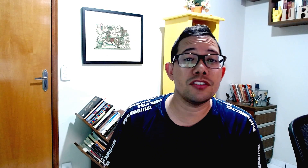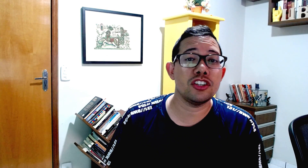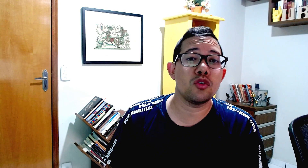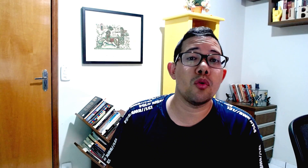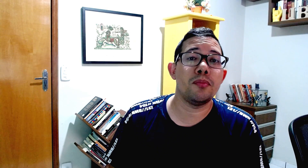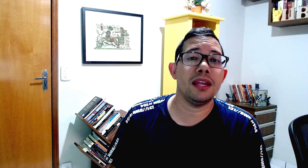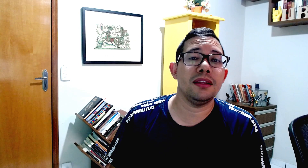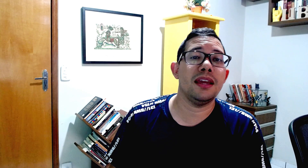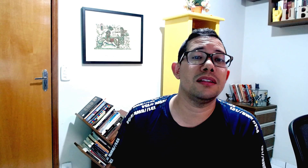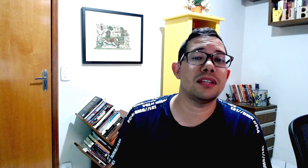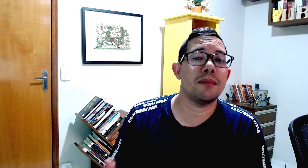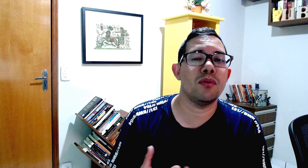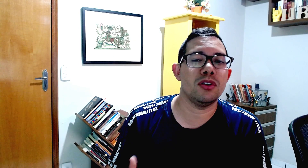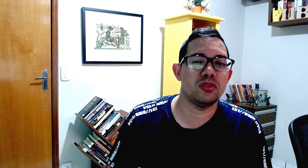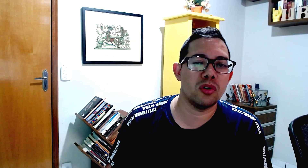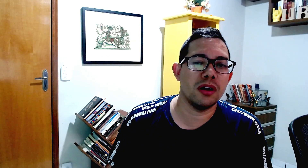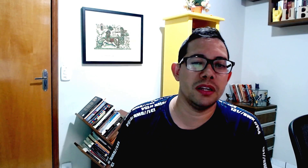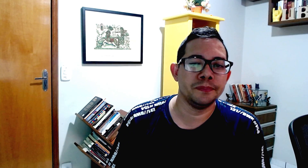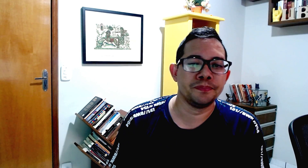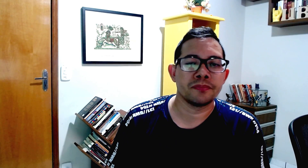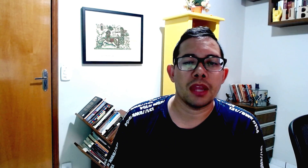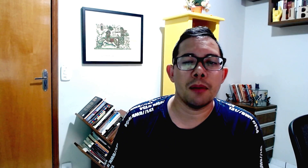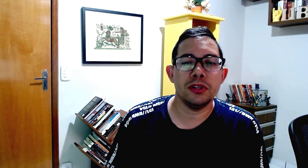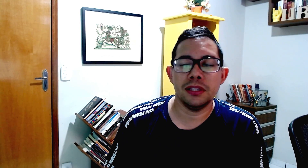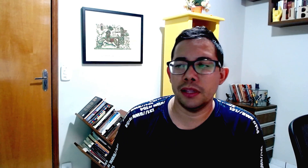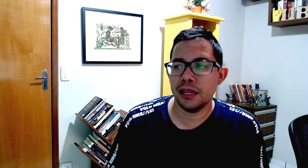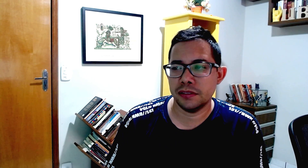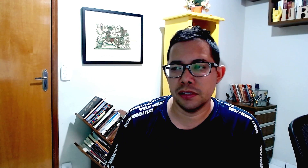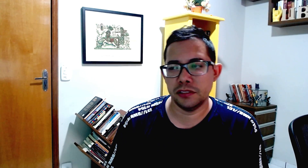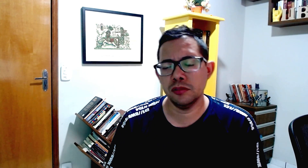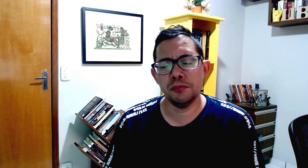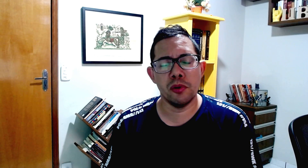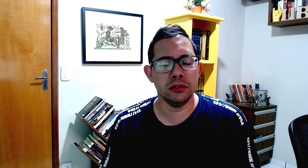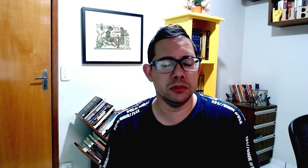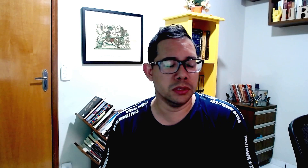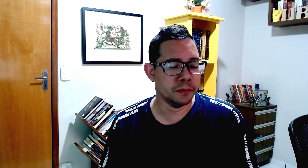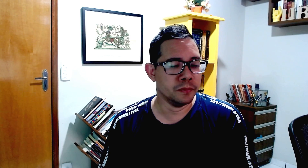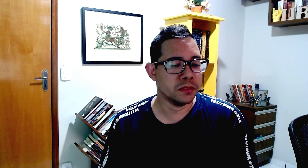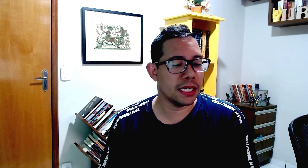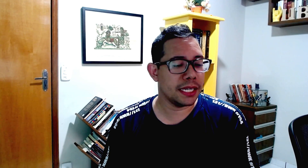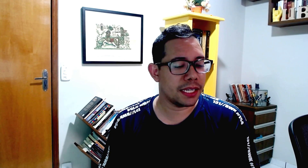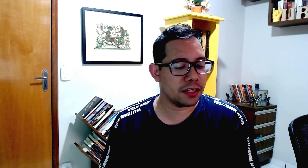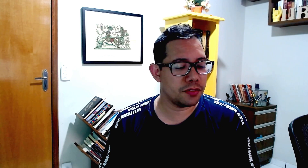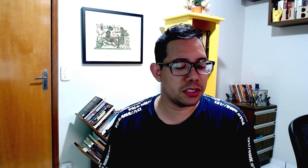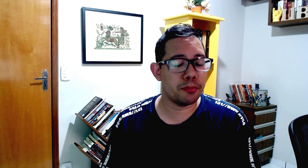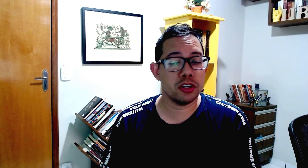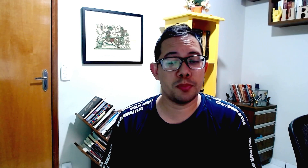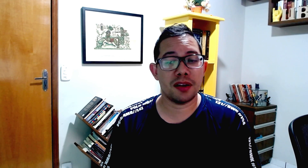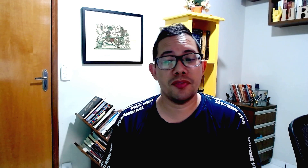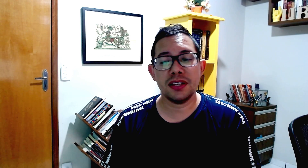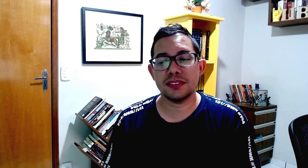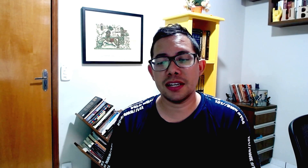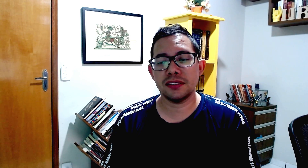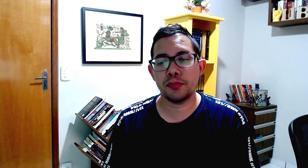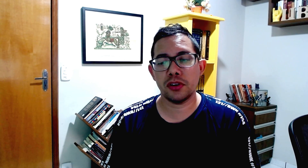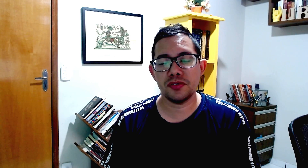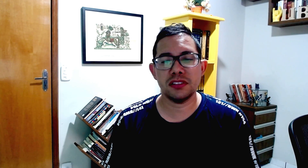gente compreender, sabendo a história. É muito interessante. Um ponto. Que você pode, para fixar, você pode fazer,